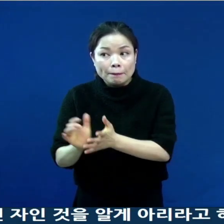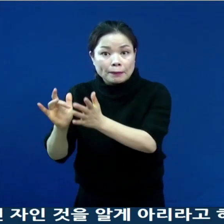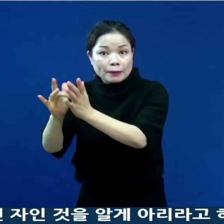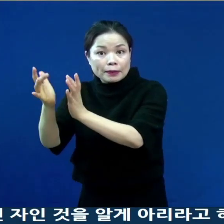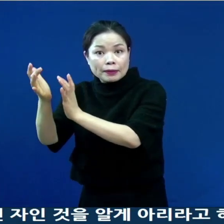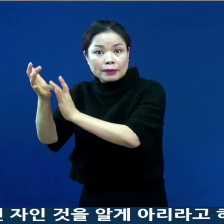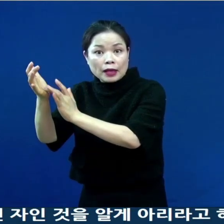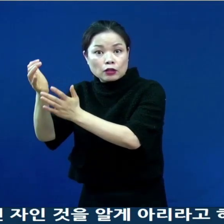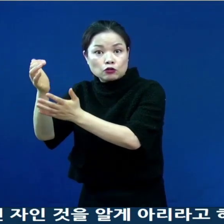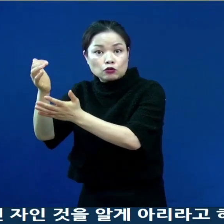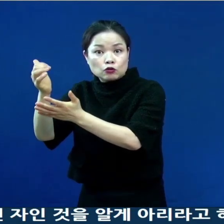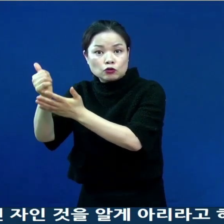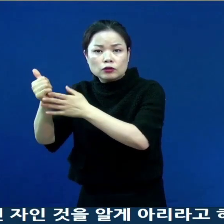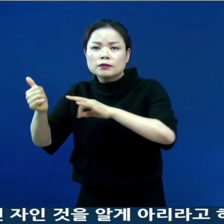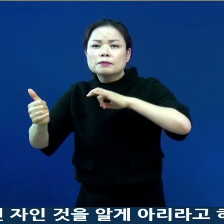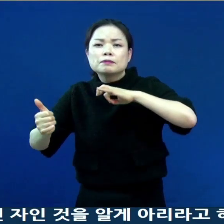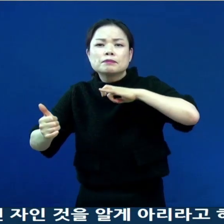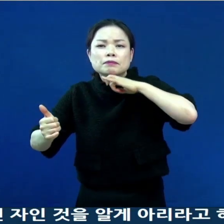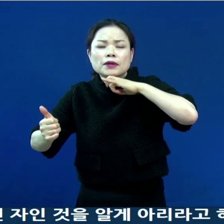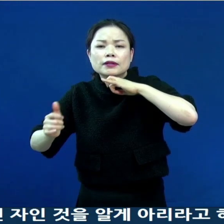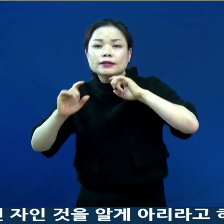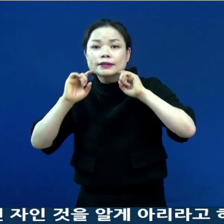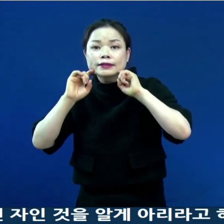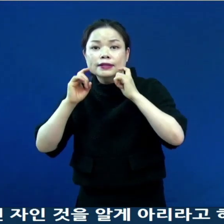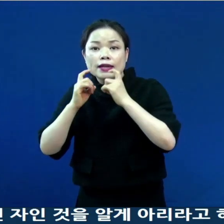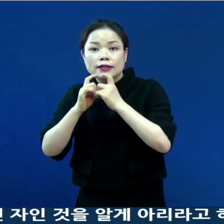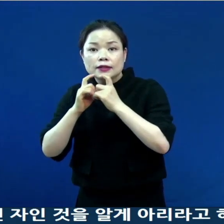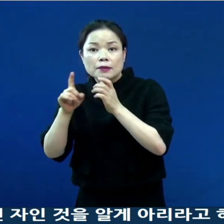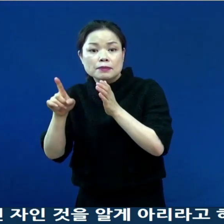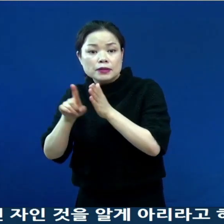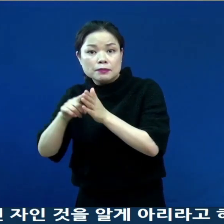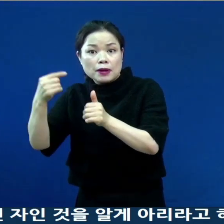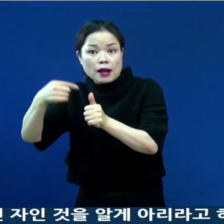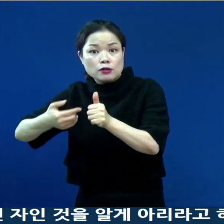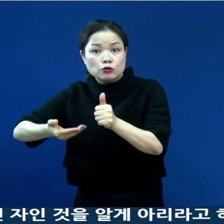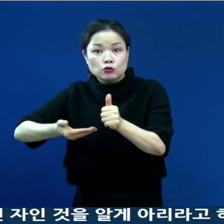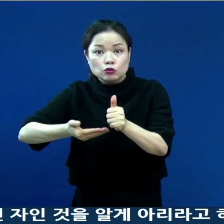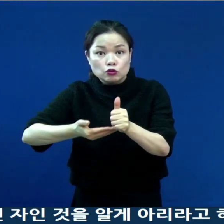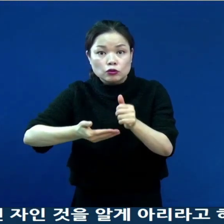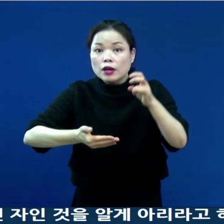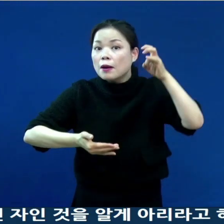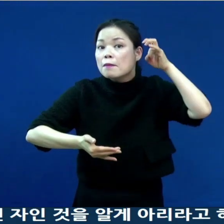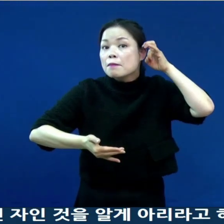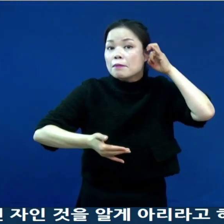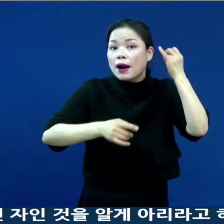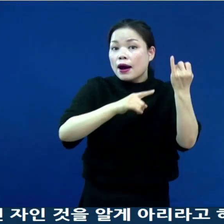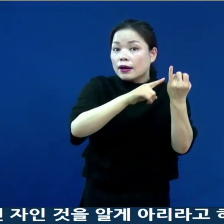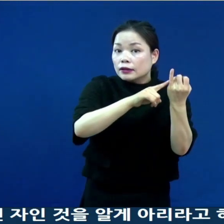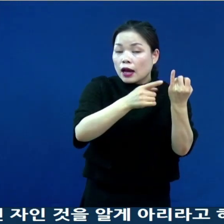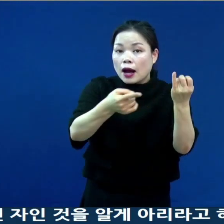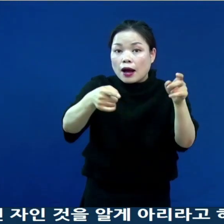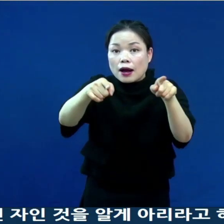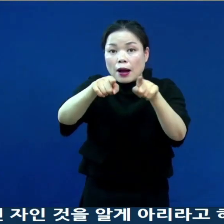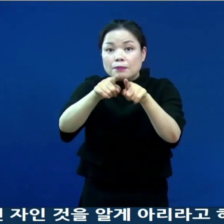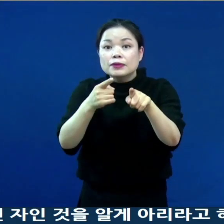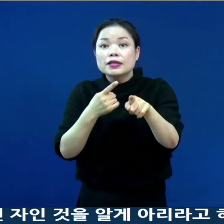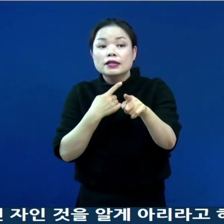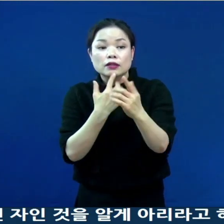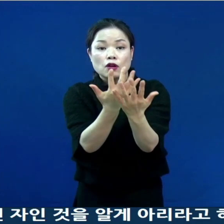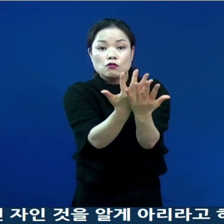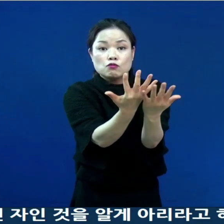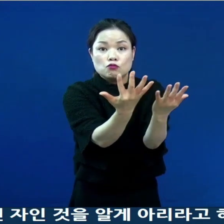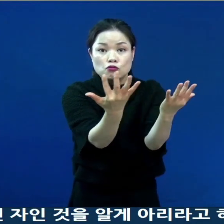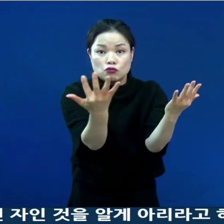예수님은 마르다에게 개별적으로 부활의 믿음 어떤 것인지 가르쳐줬고 마리아에게 그리고 그와 함께 했던